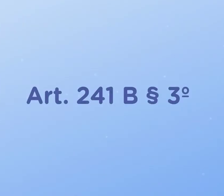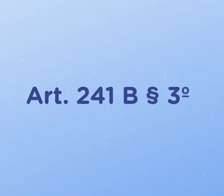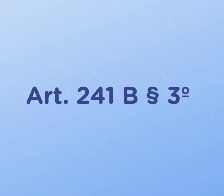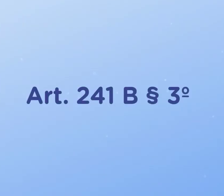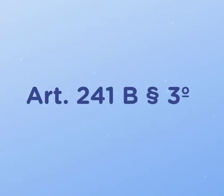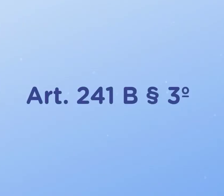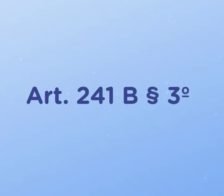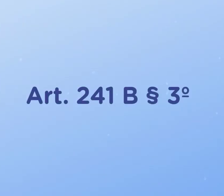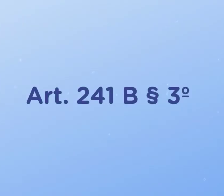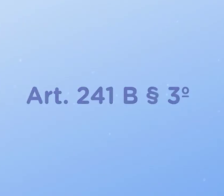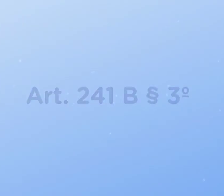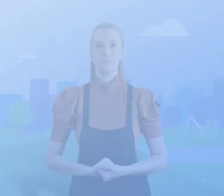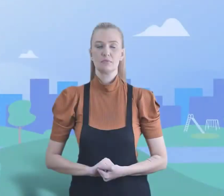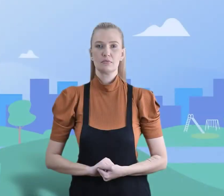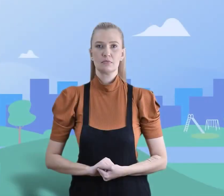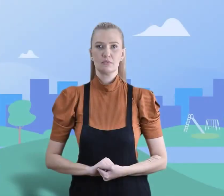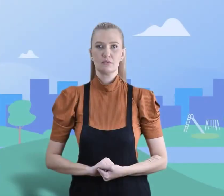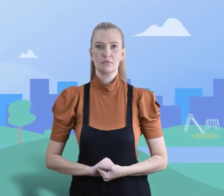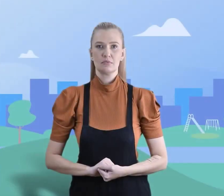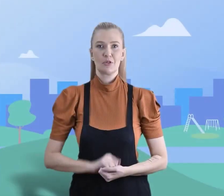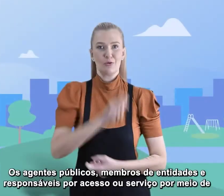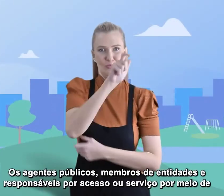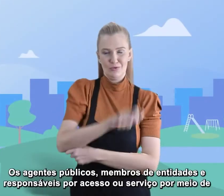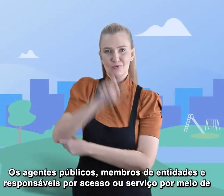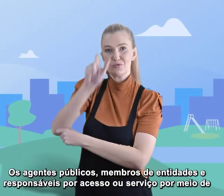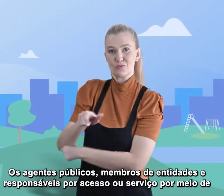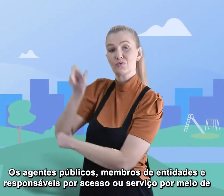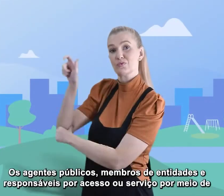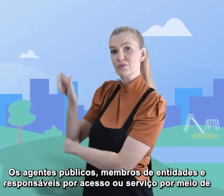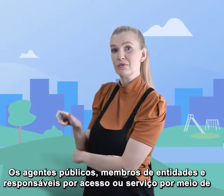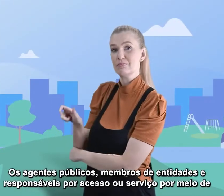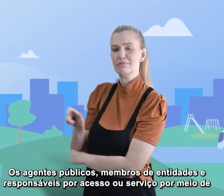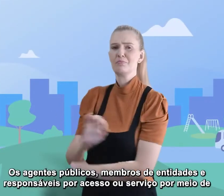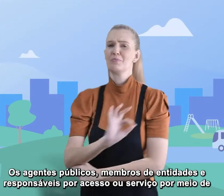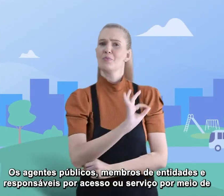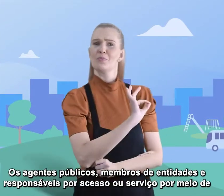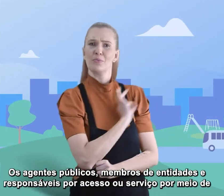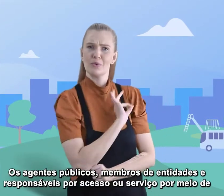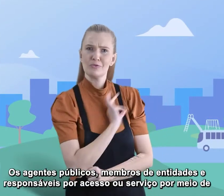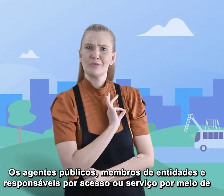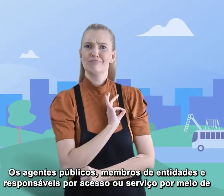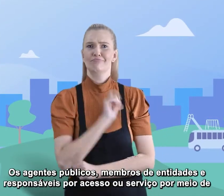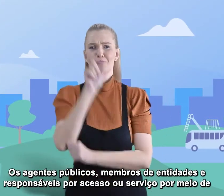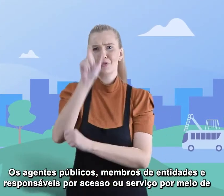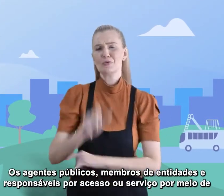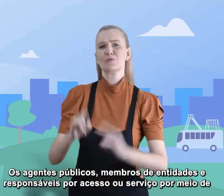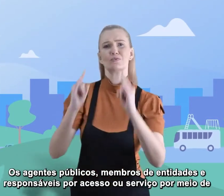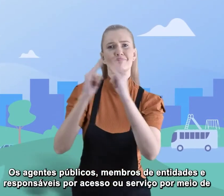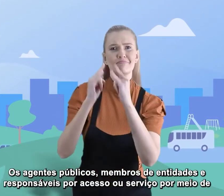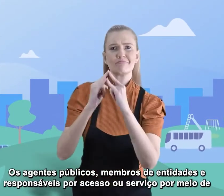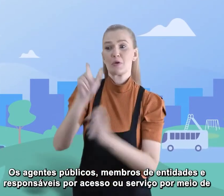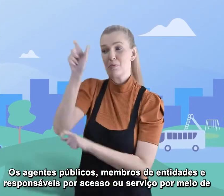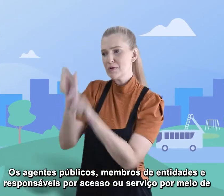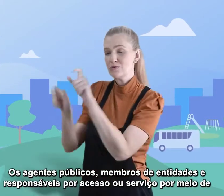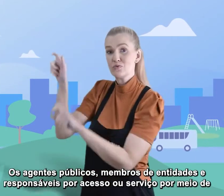Artigo 241-B, parágrafo 3º. Os agentes públicos, membros de entidades e responsáveis por acesso